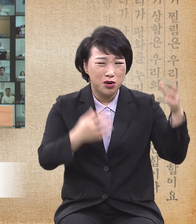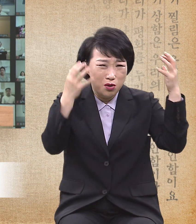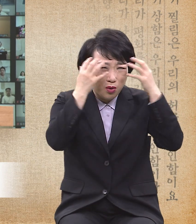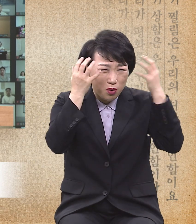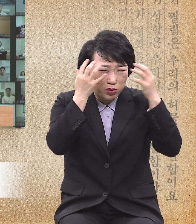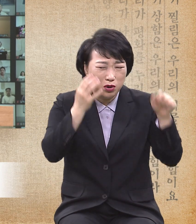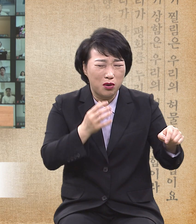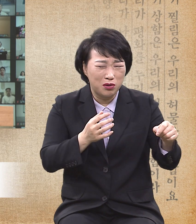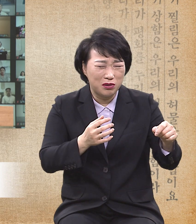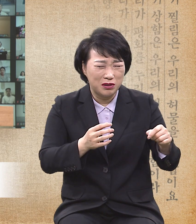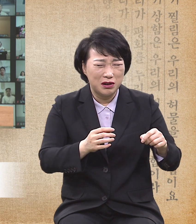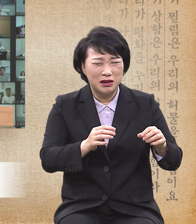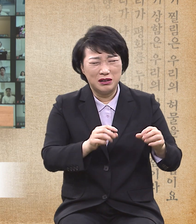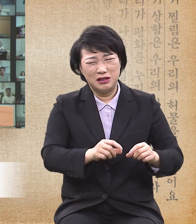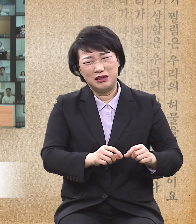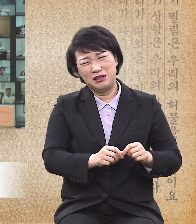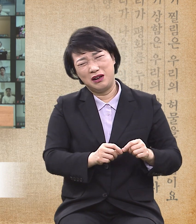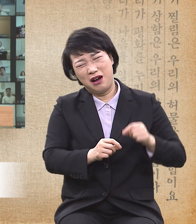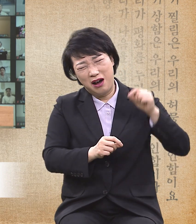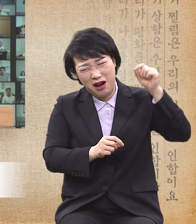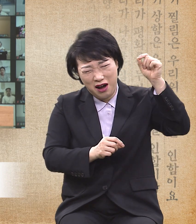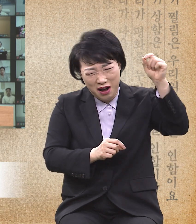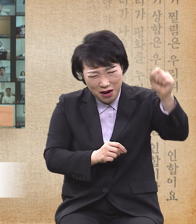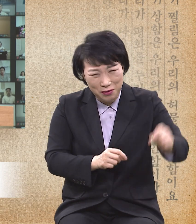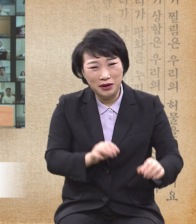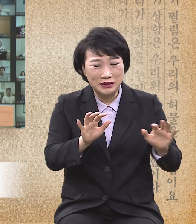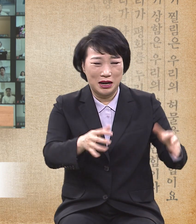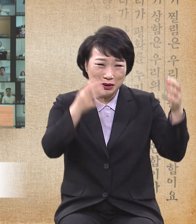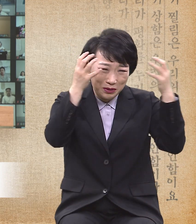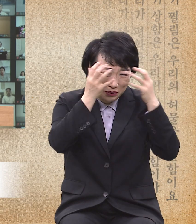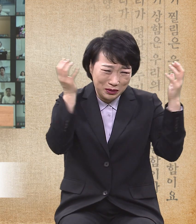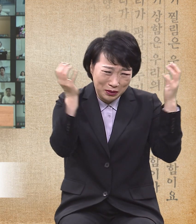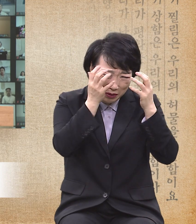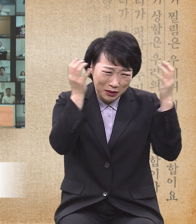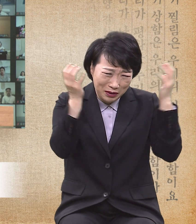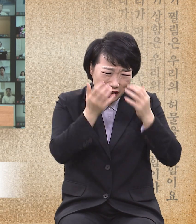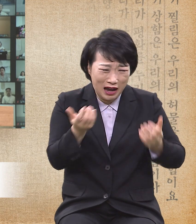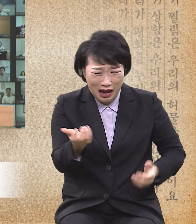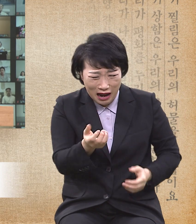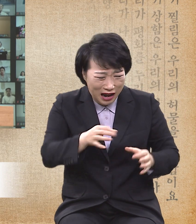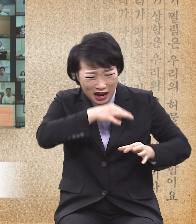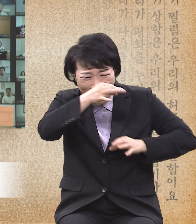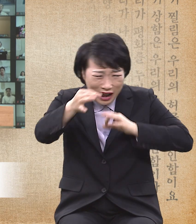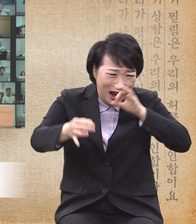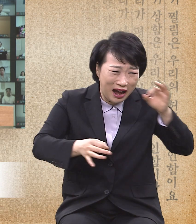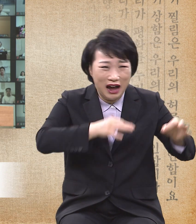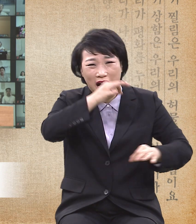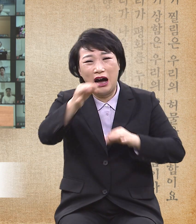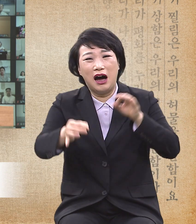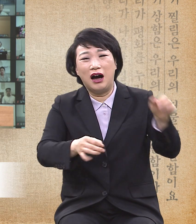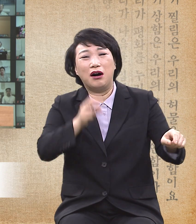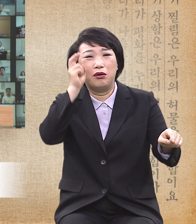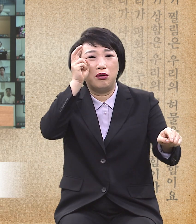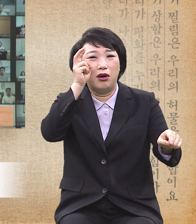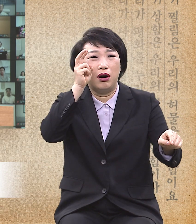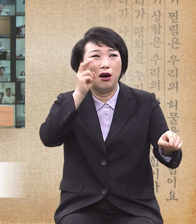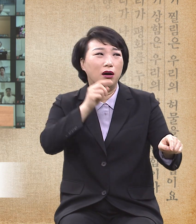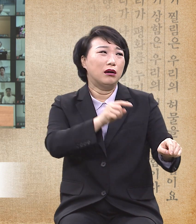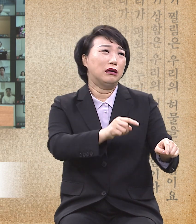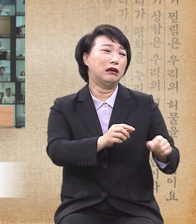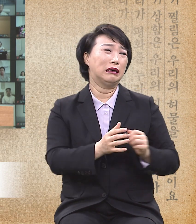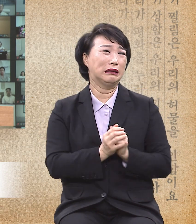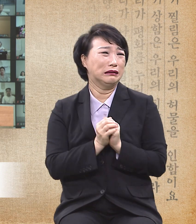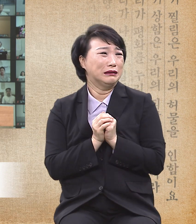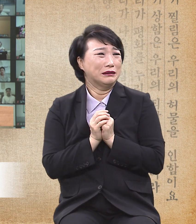고통을 끌어안고 그 고통의 신음소리를 토해내가면서 살아야 할 그